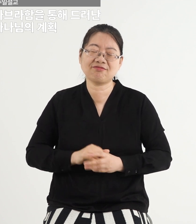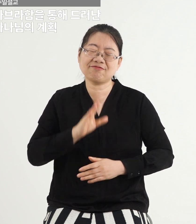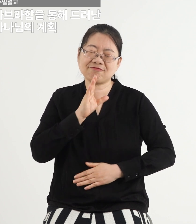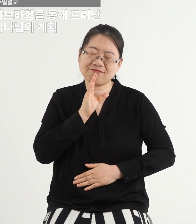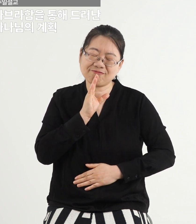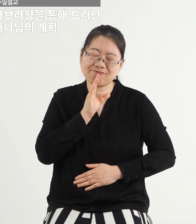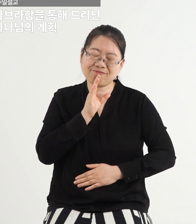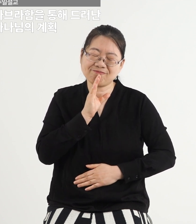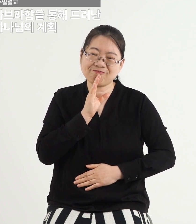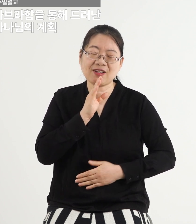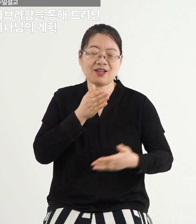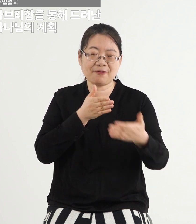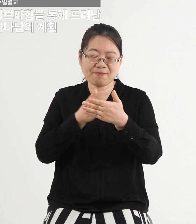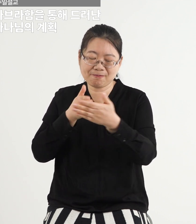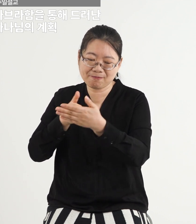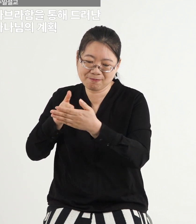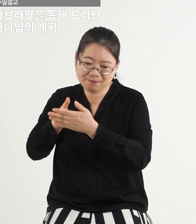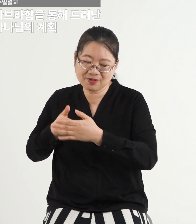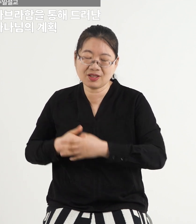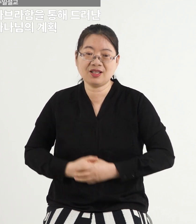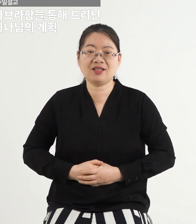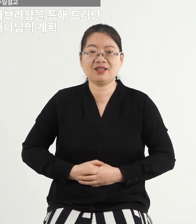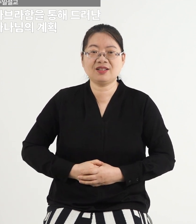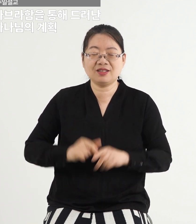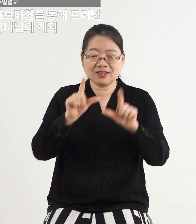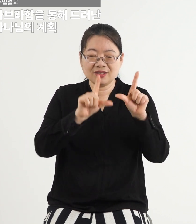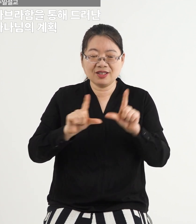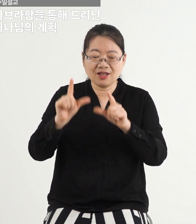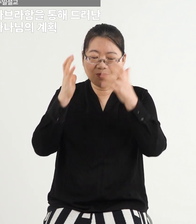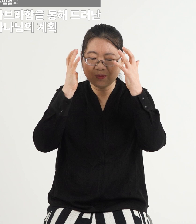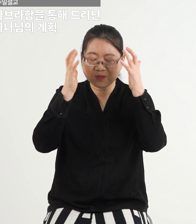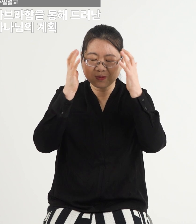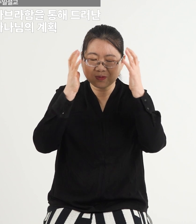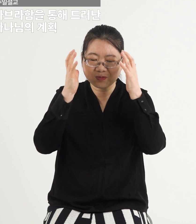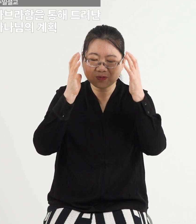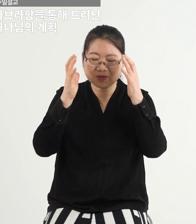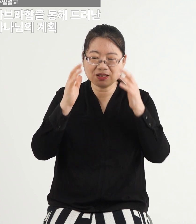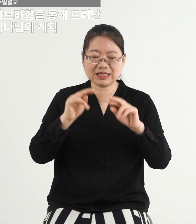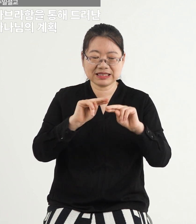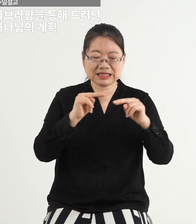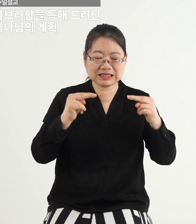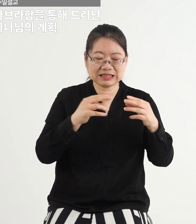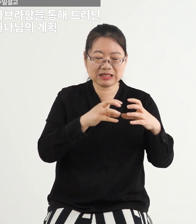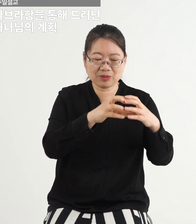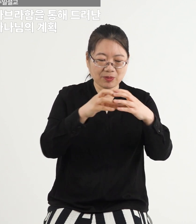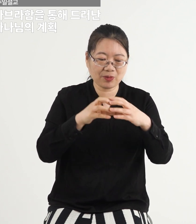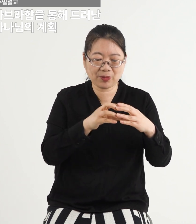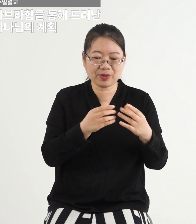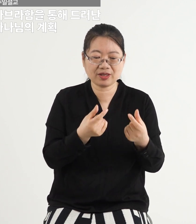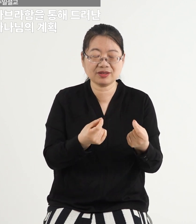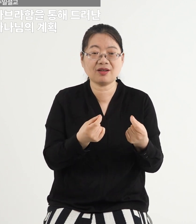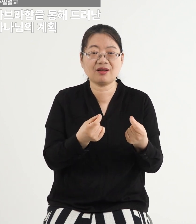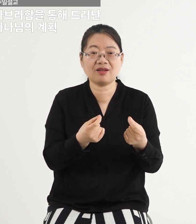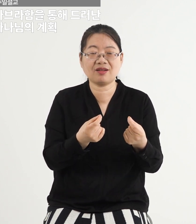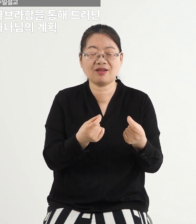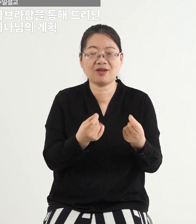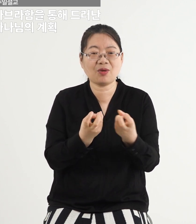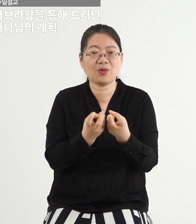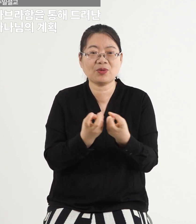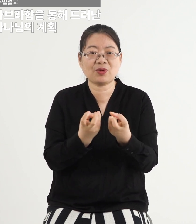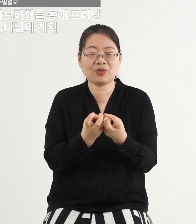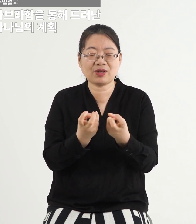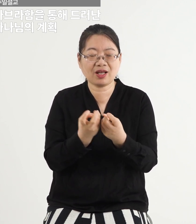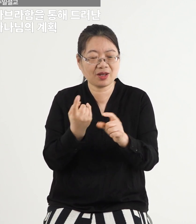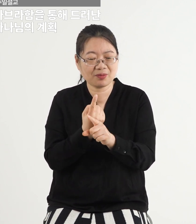정말 되는 일 없고 삶은 복잡하고 엉킨 실타래 같아요. 이 뭐 어디서부터 손을 대야 할지 모를